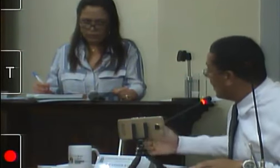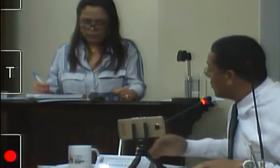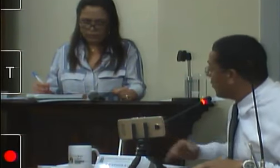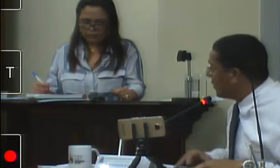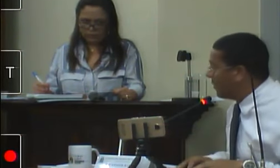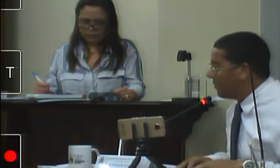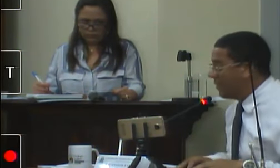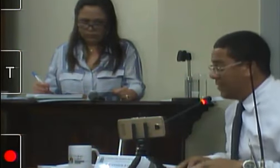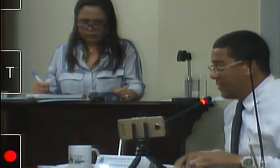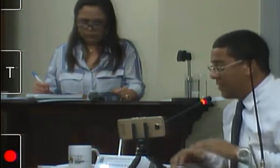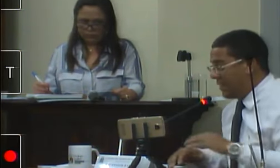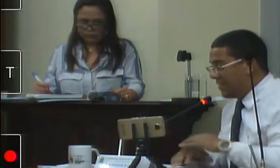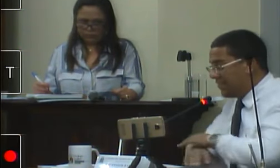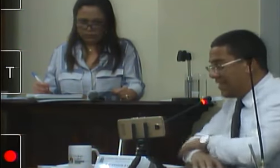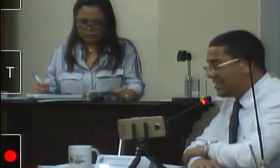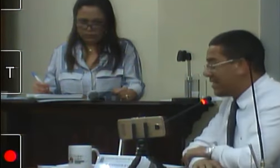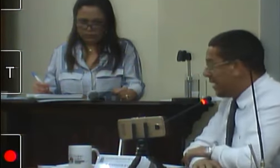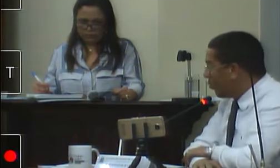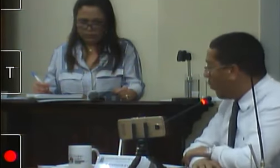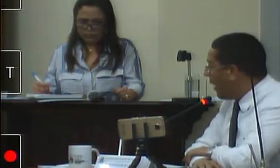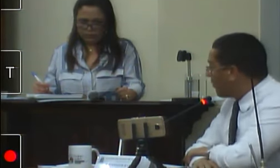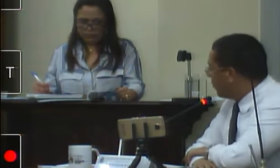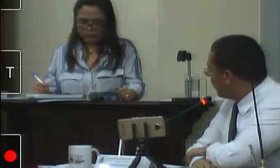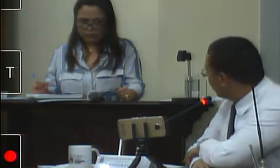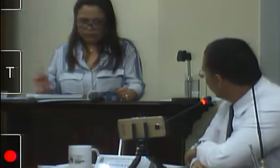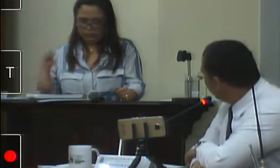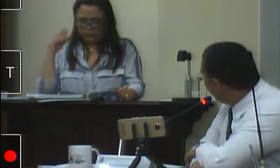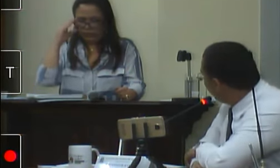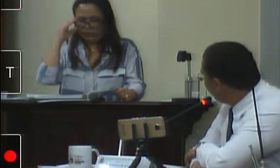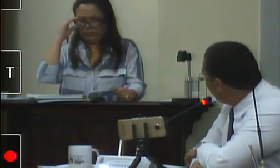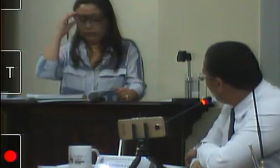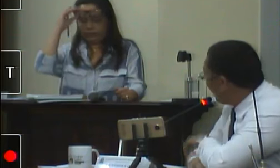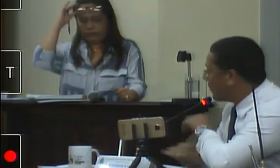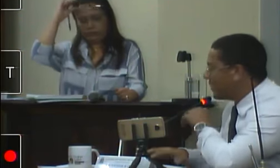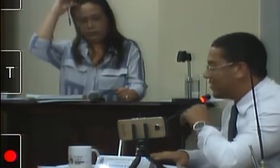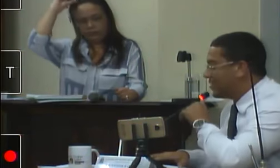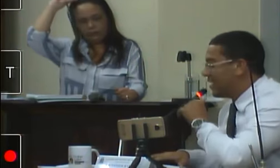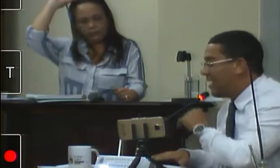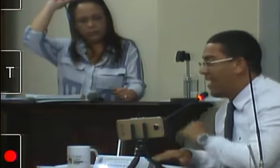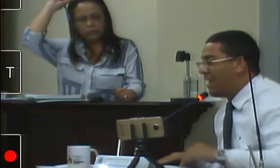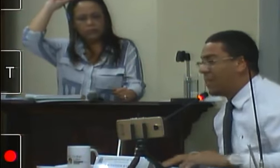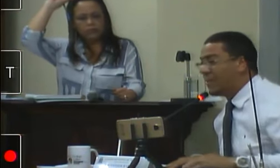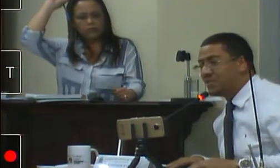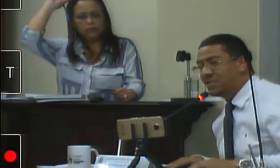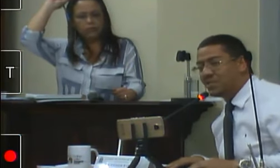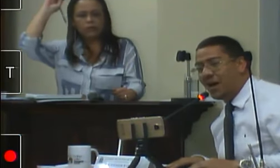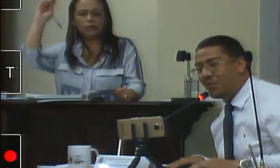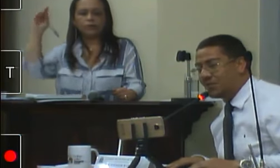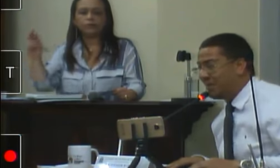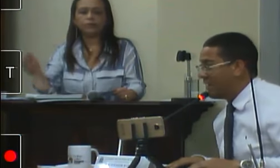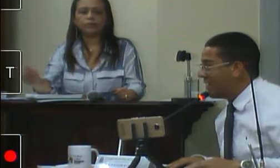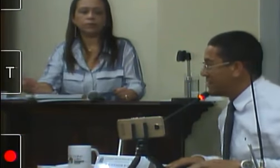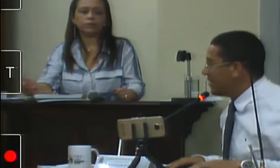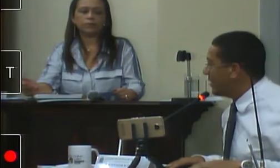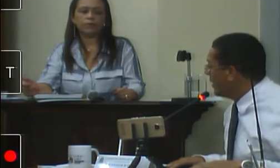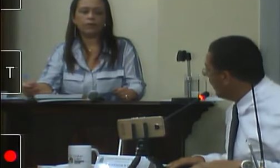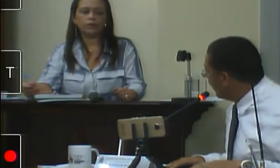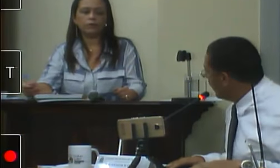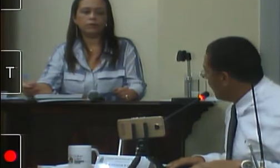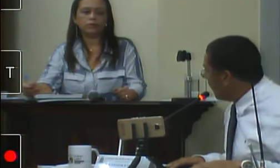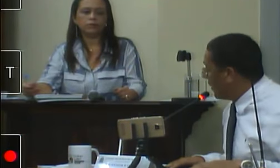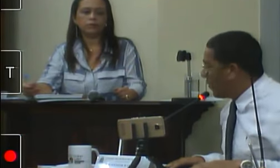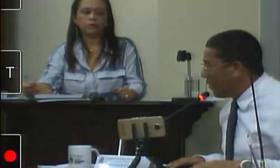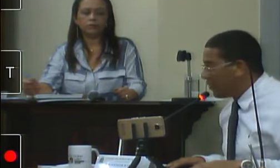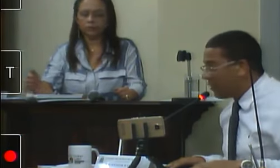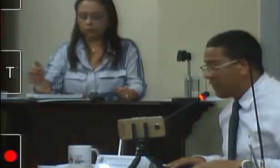até respondeu, mas Valença é a terra do boato. Teve boato que tinha hepatite na água de Valença, e